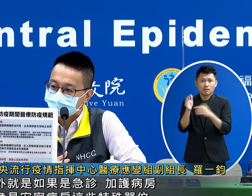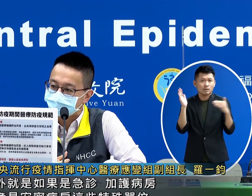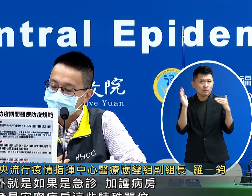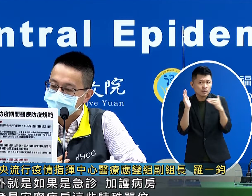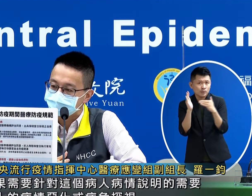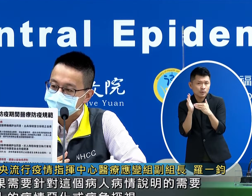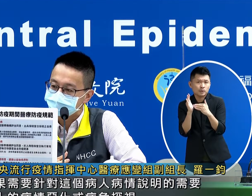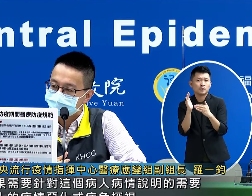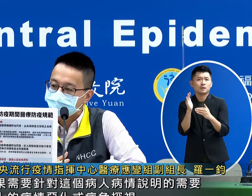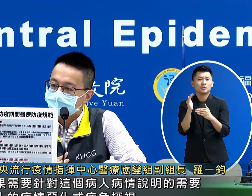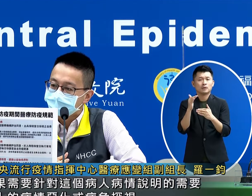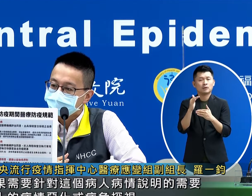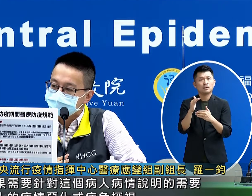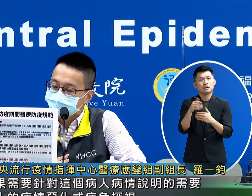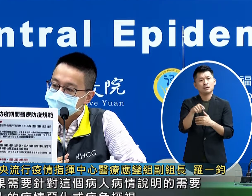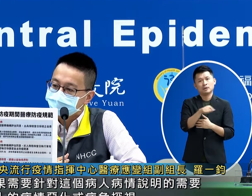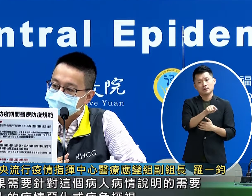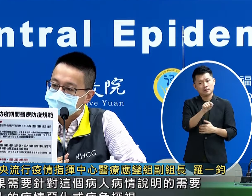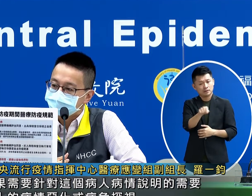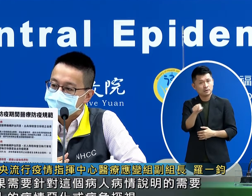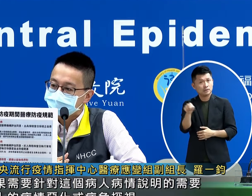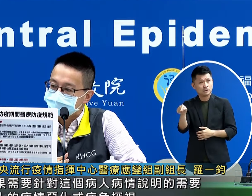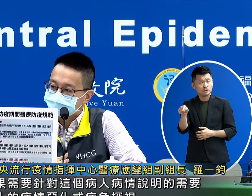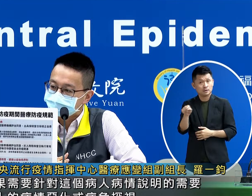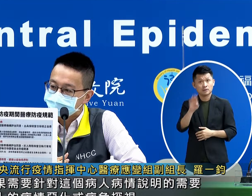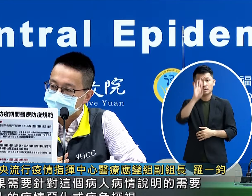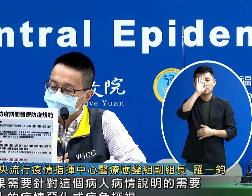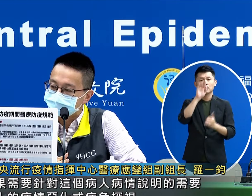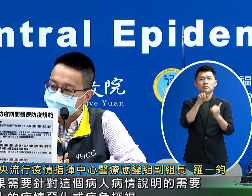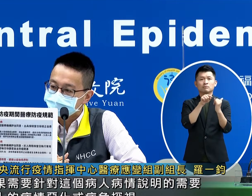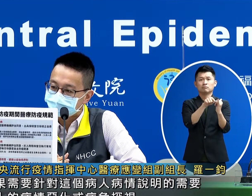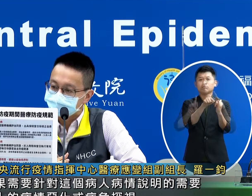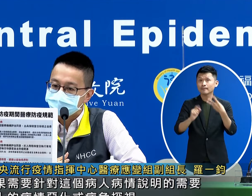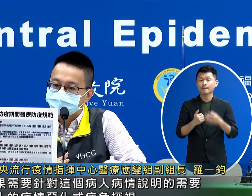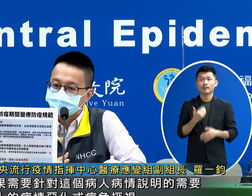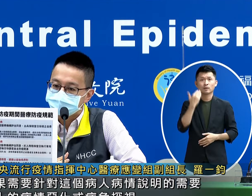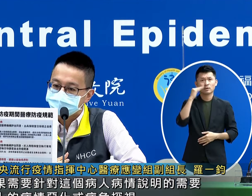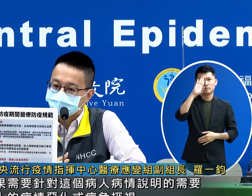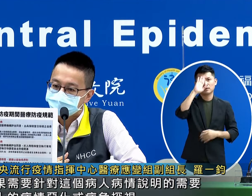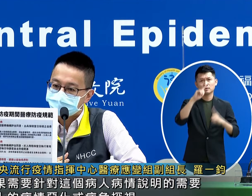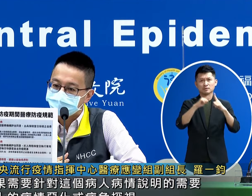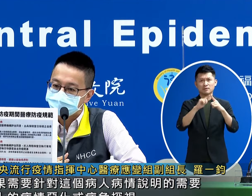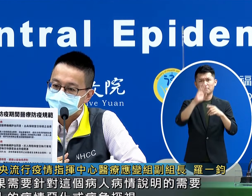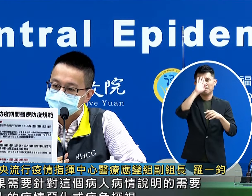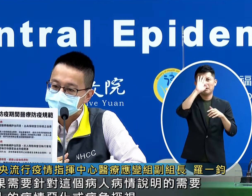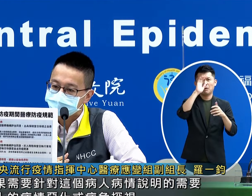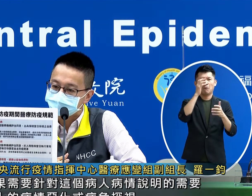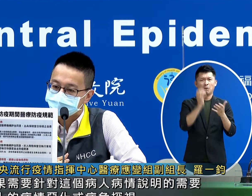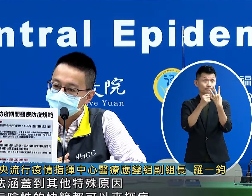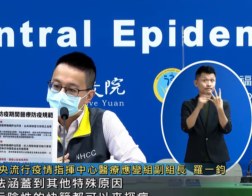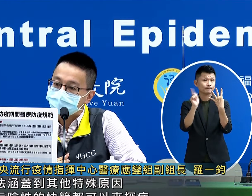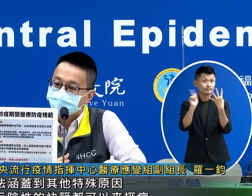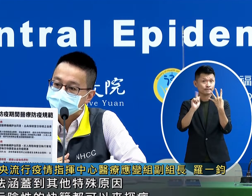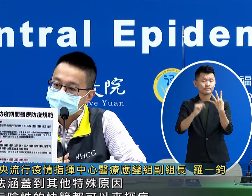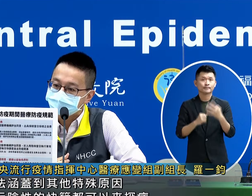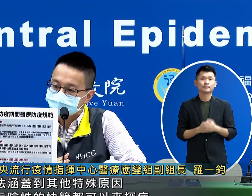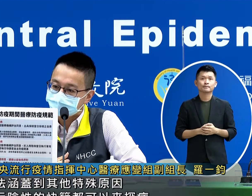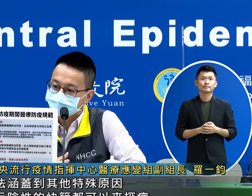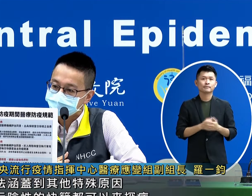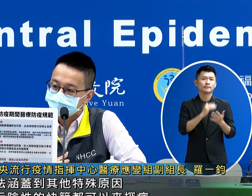位，如果需要就是针对这个病人病情说明的需要，病人的病情恶化或病危探视无法涵盖到的其他特殊